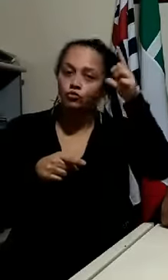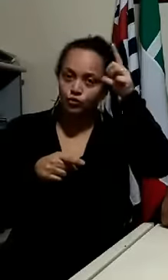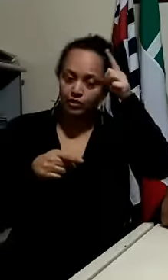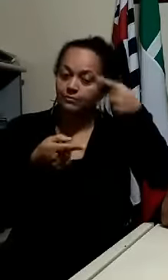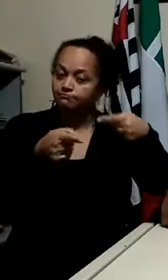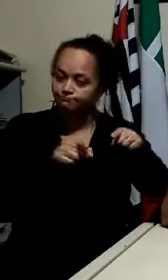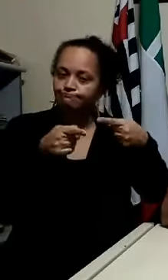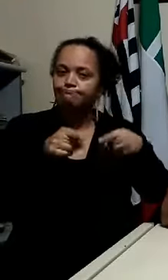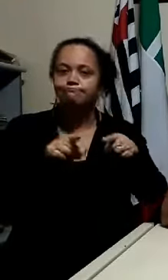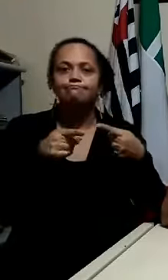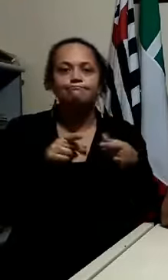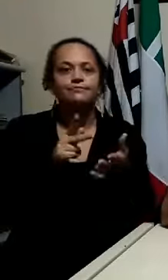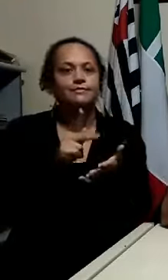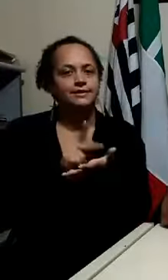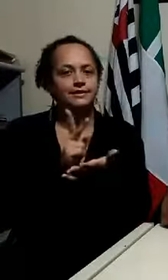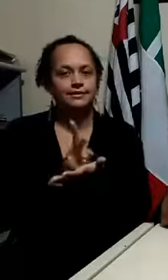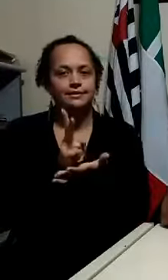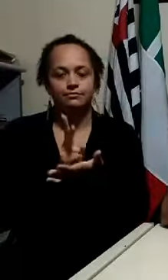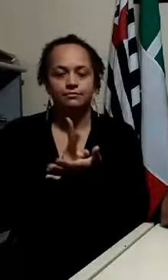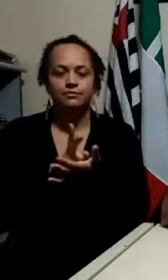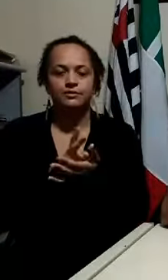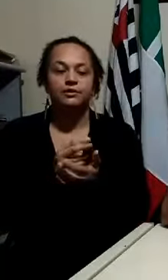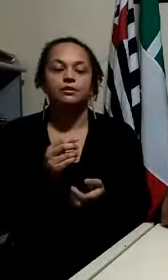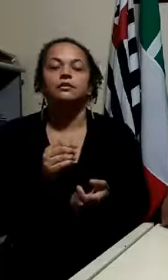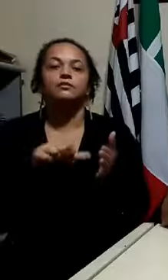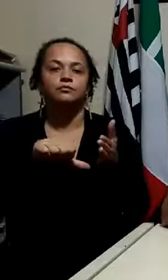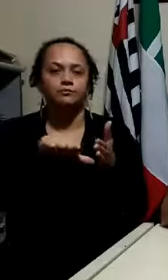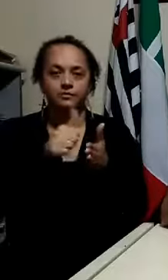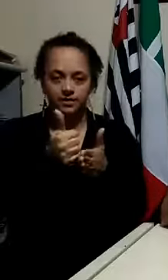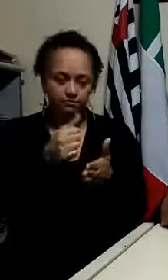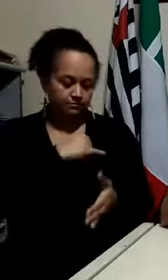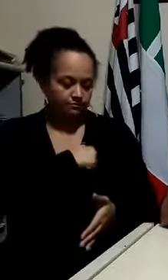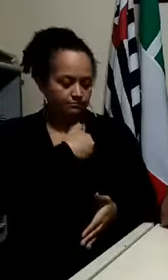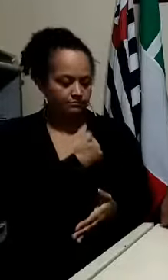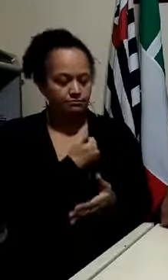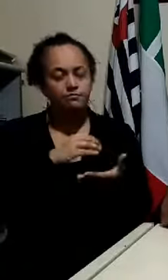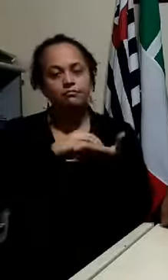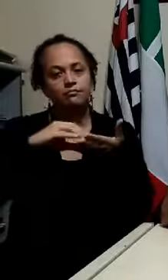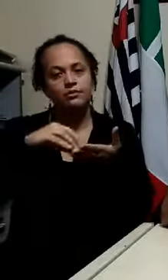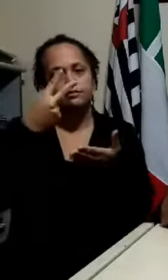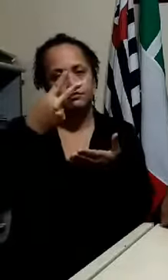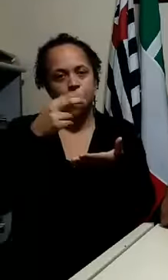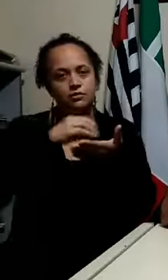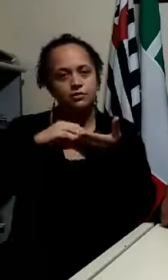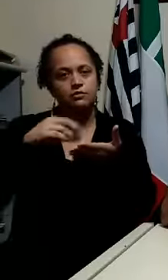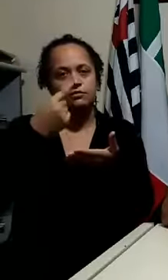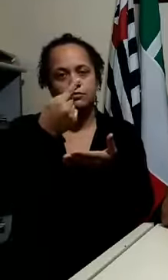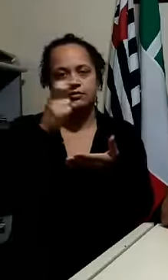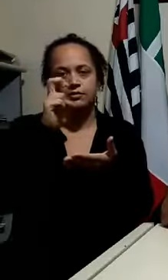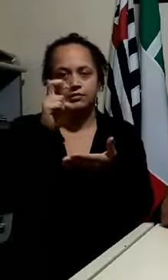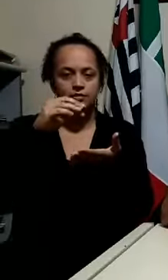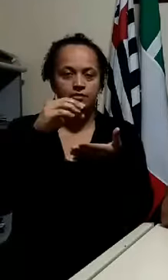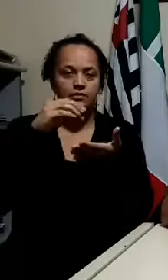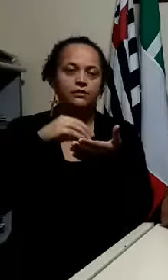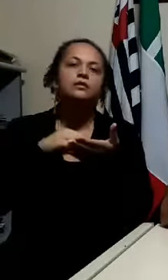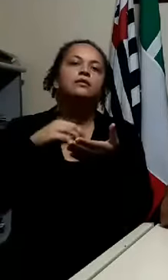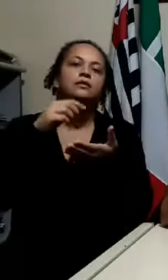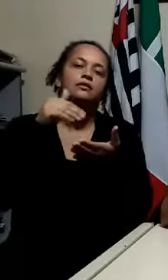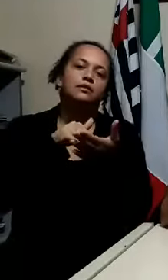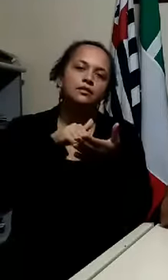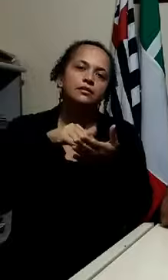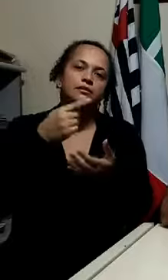Olha o que 1 João capítulo 2, do 15 ao 17 fala sobre isso aí, ó. Ele diz